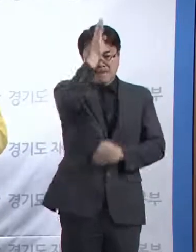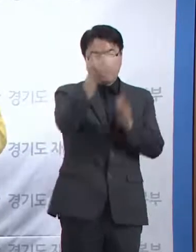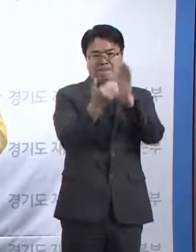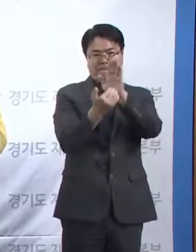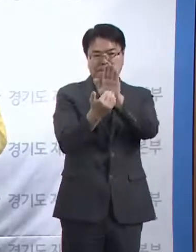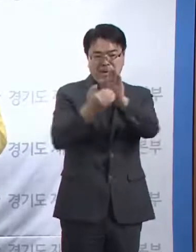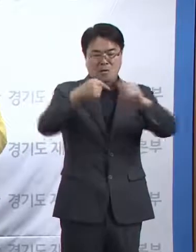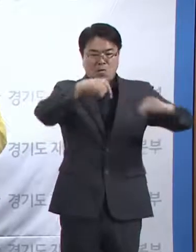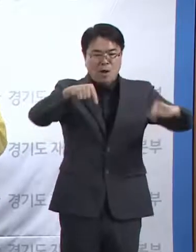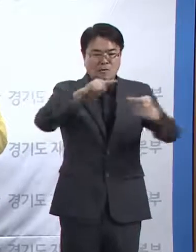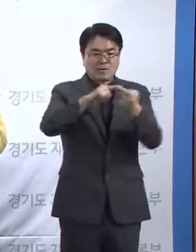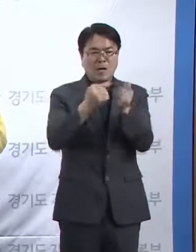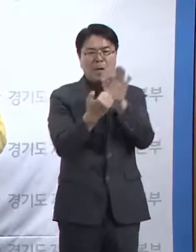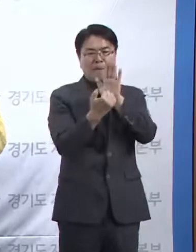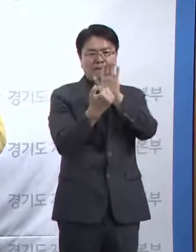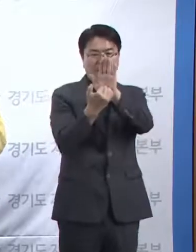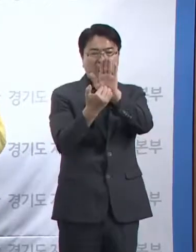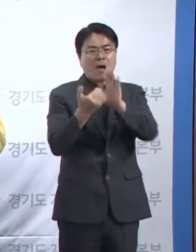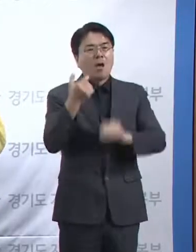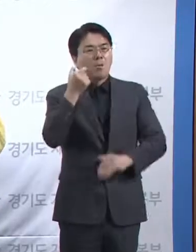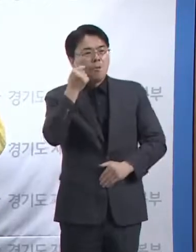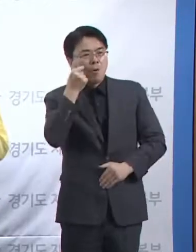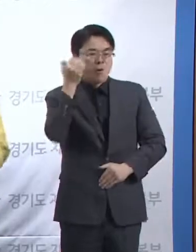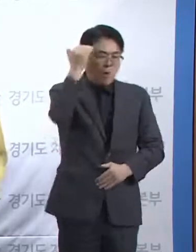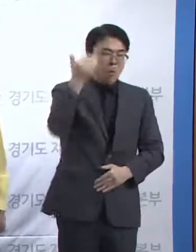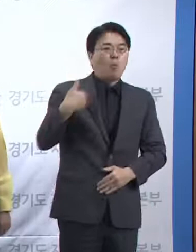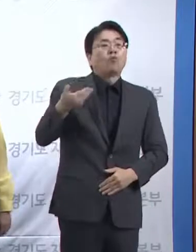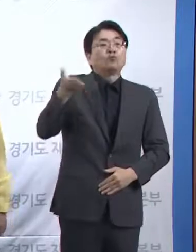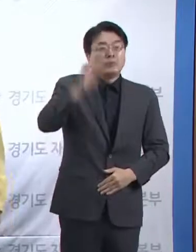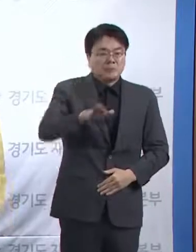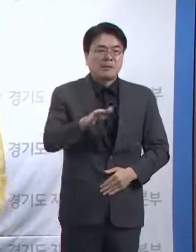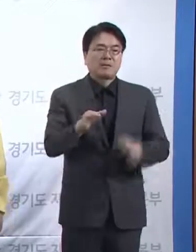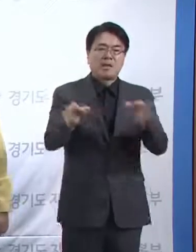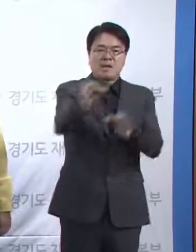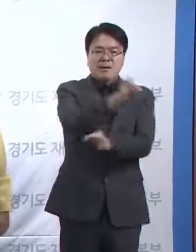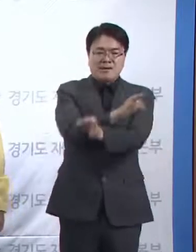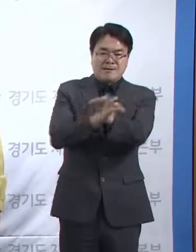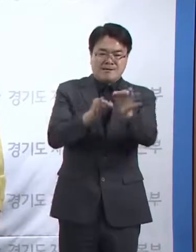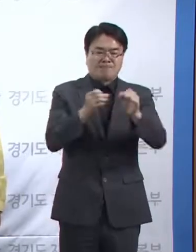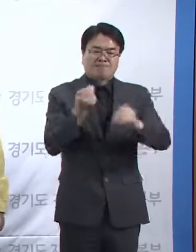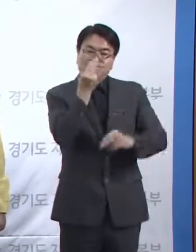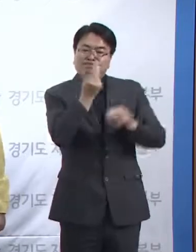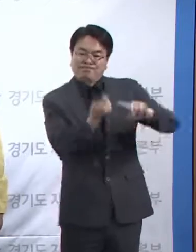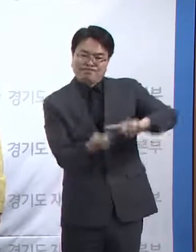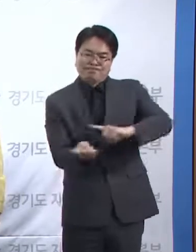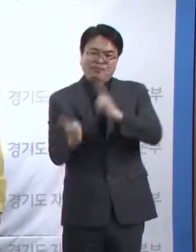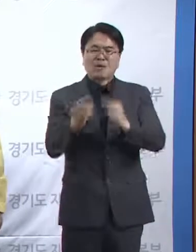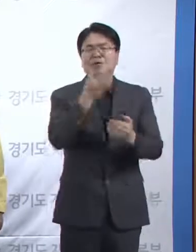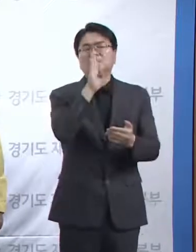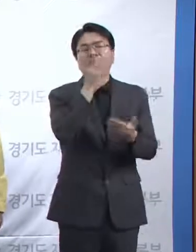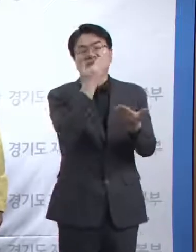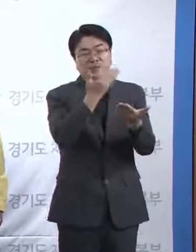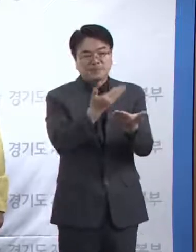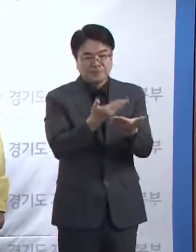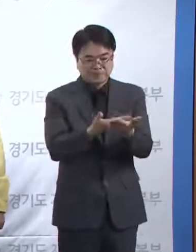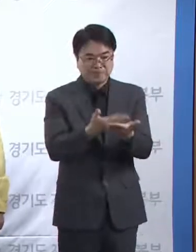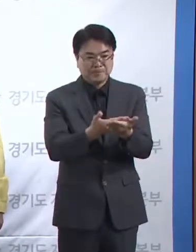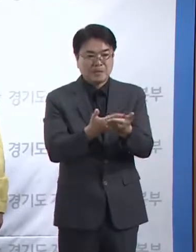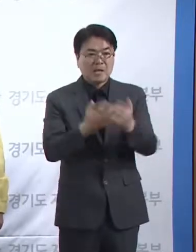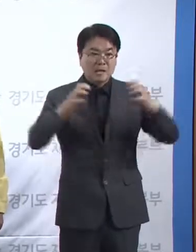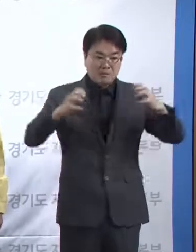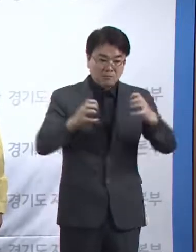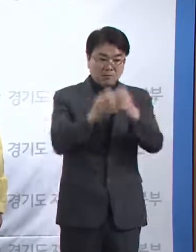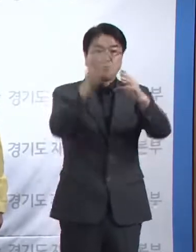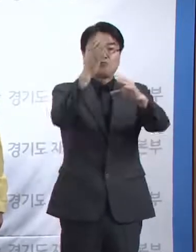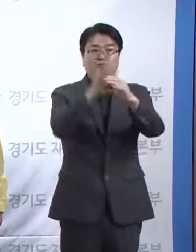보건 방역만큼 경제 방역도 중요합니다. 전쟁 중에도 최소한의 삶을 위해 소비는 해야